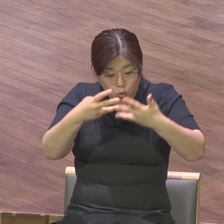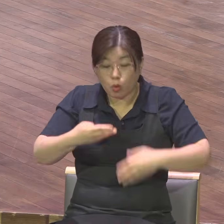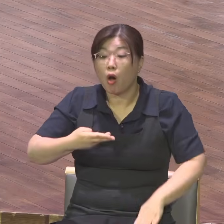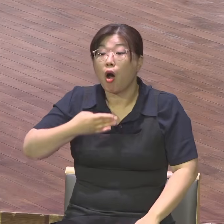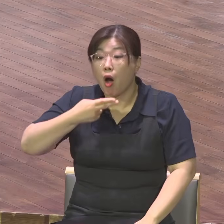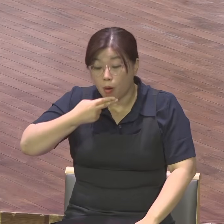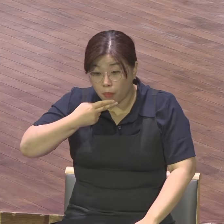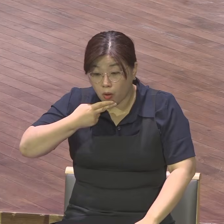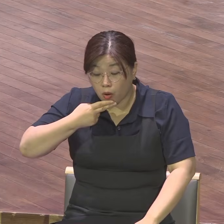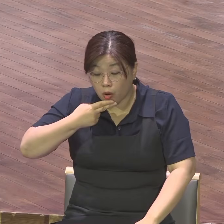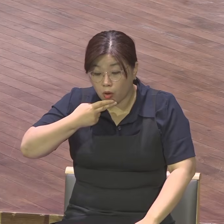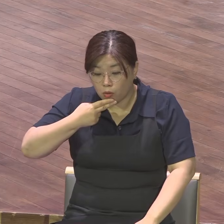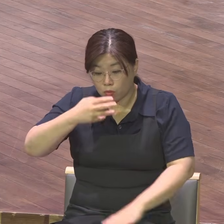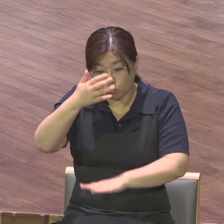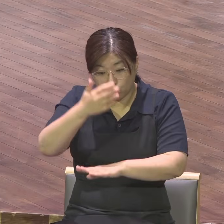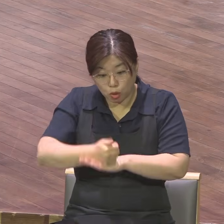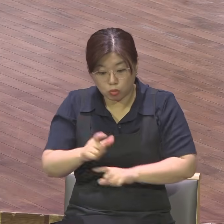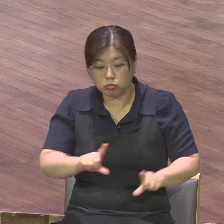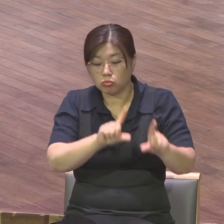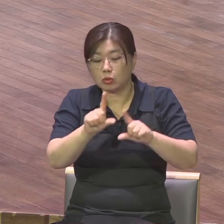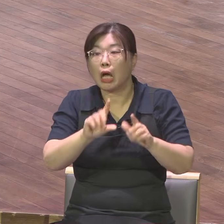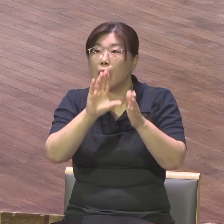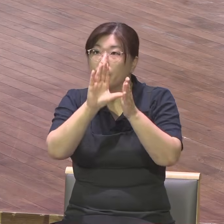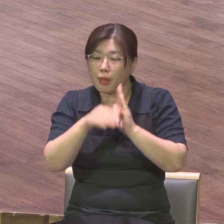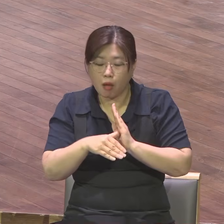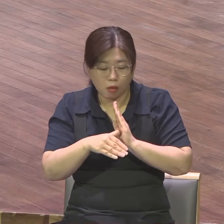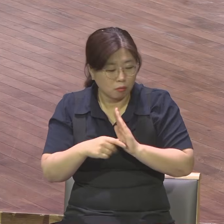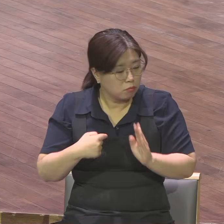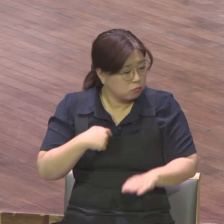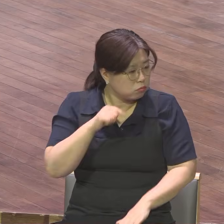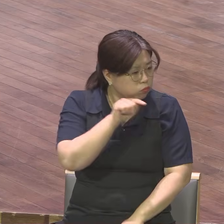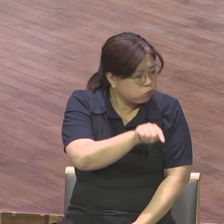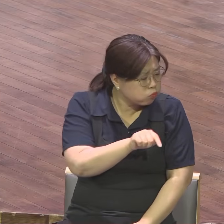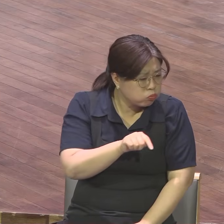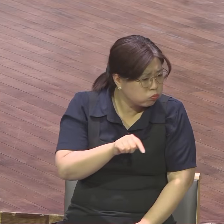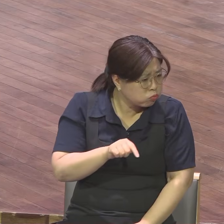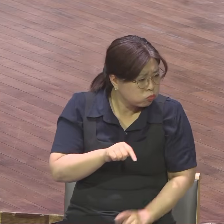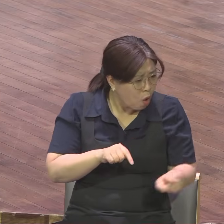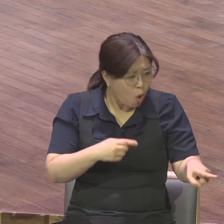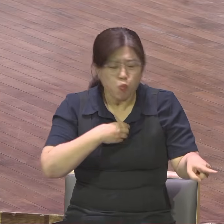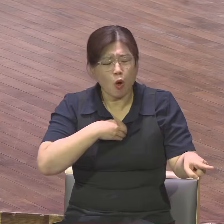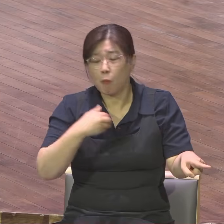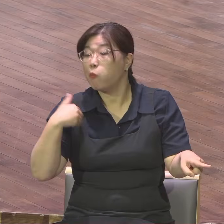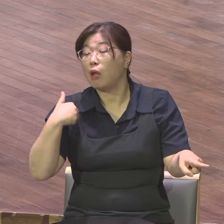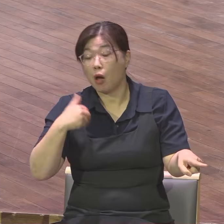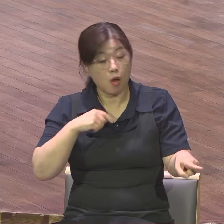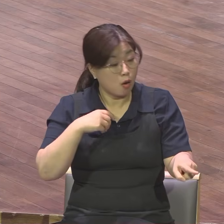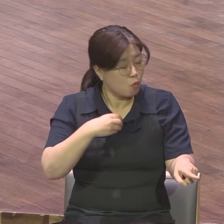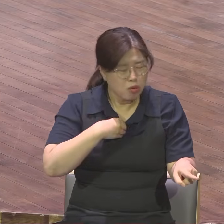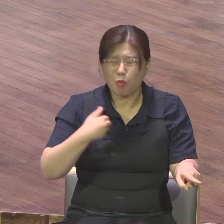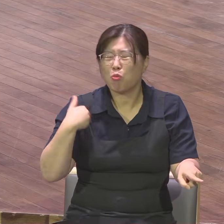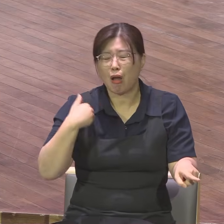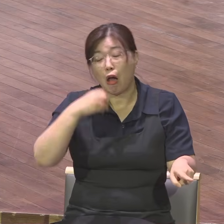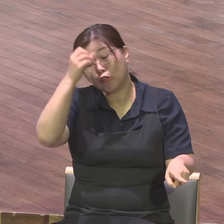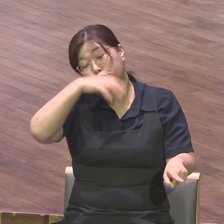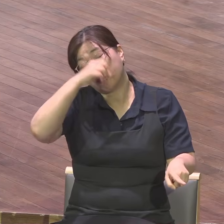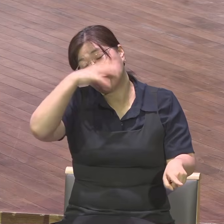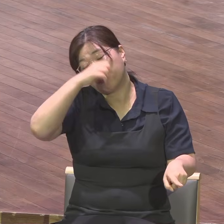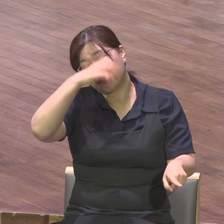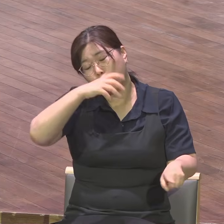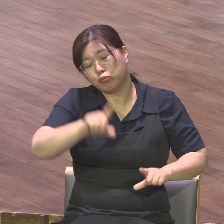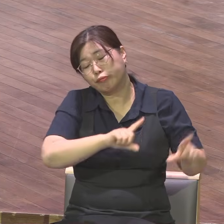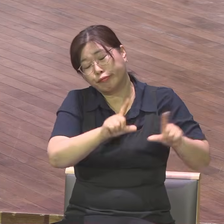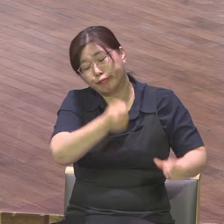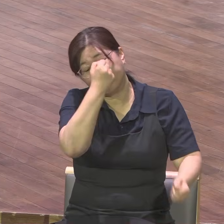마치 불나방이 말이요. 자신을 죽인 줄도 모르고 불덩이를 향하여 막 돌진하는 모습 그렇게 사는